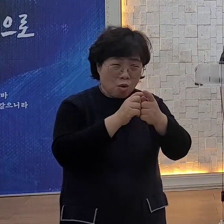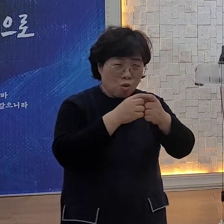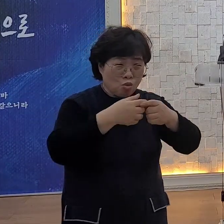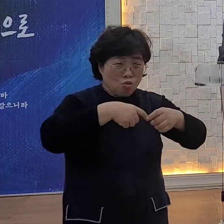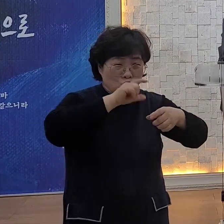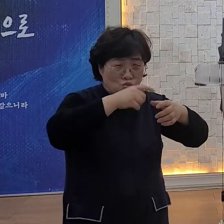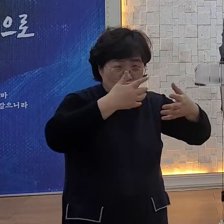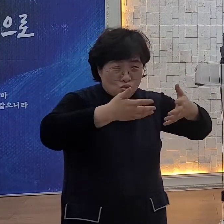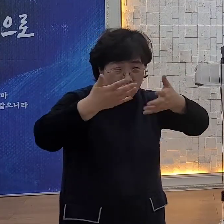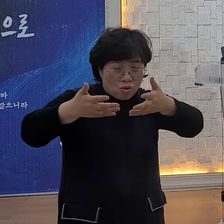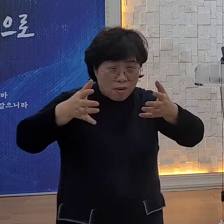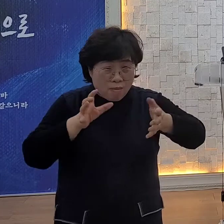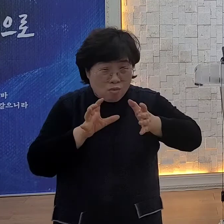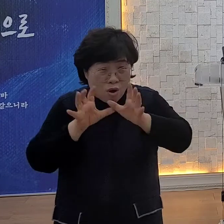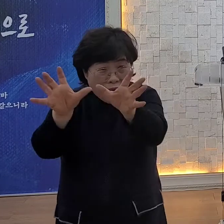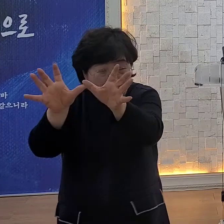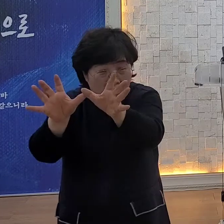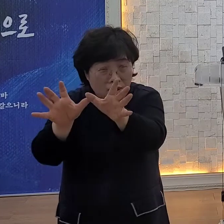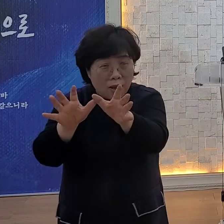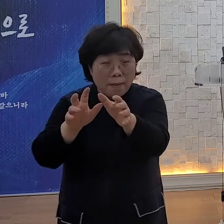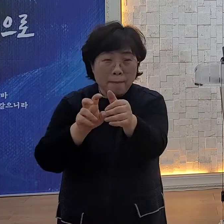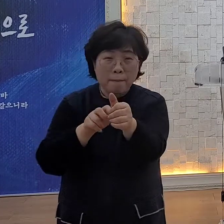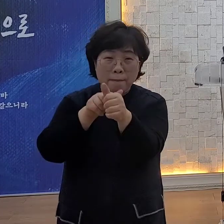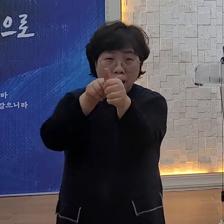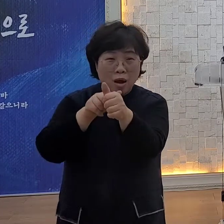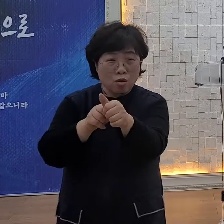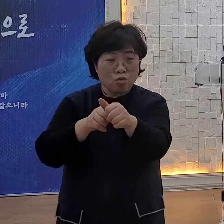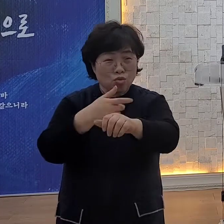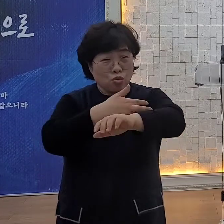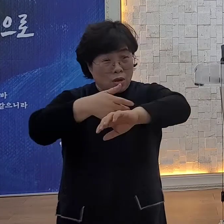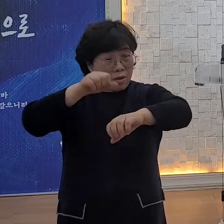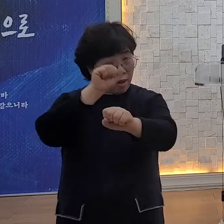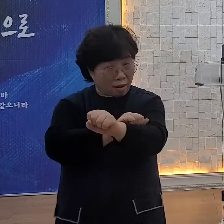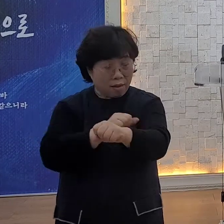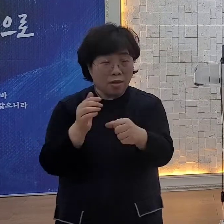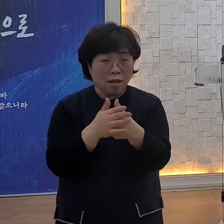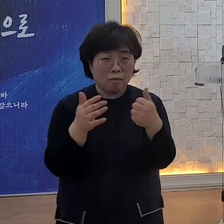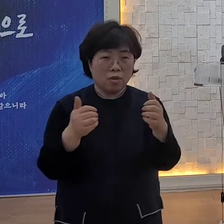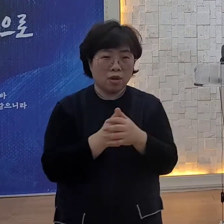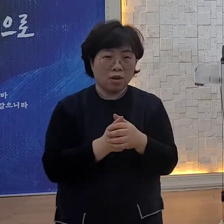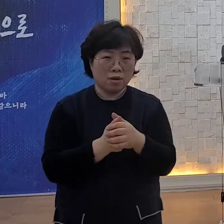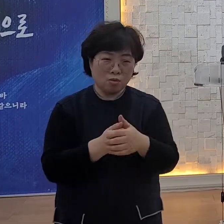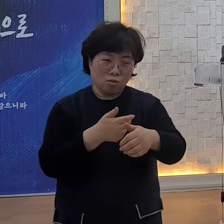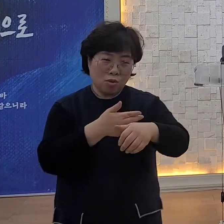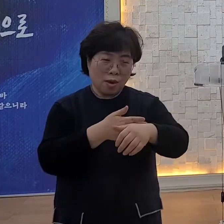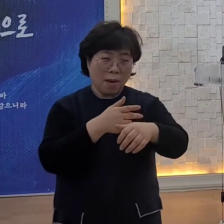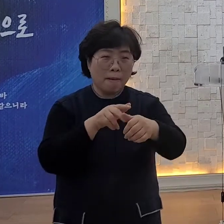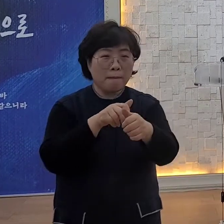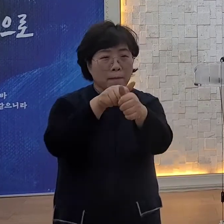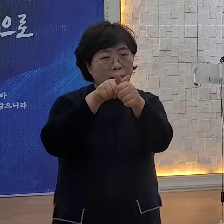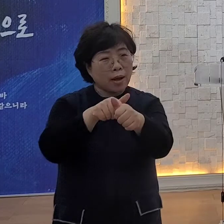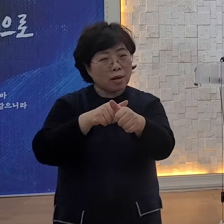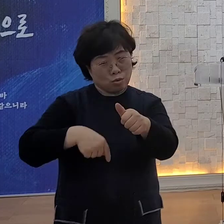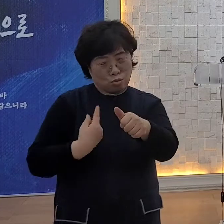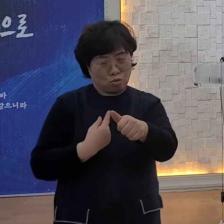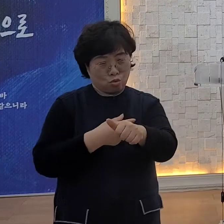그때 말은 수영을 잘하잖아요. 자기가 수영 잘하는 걸 말도